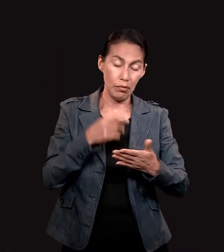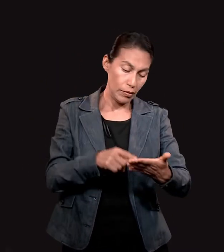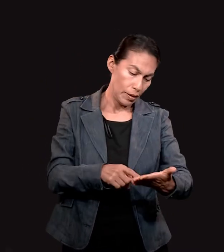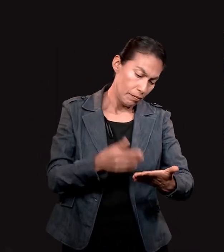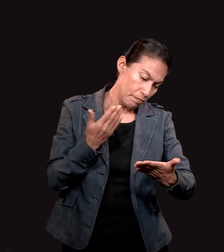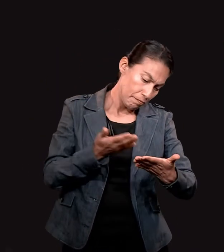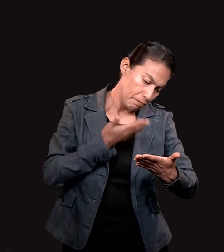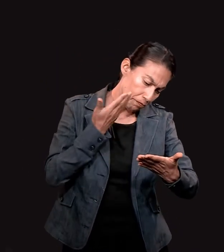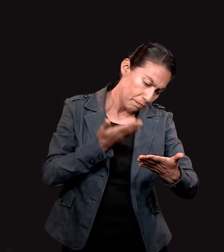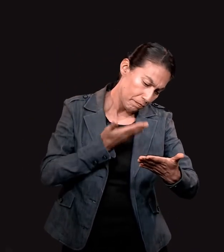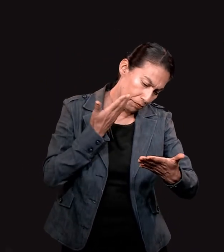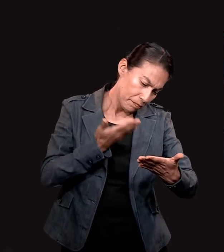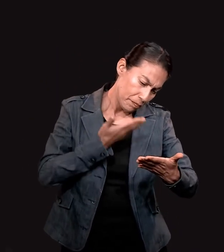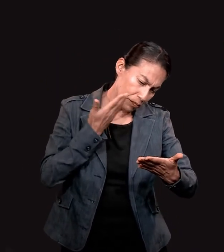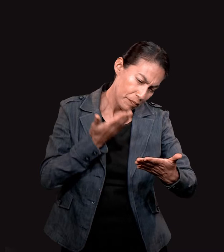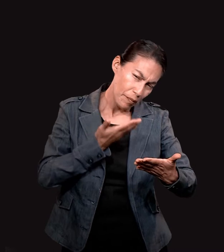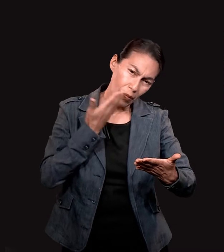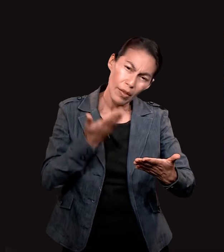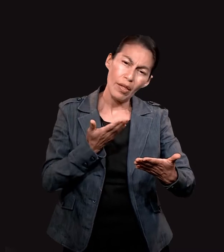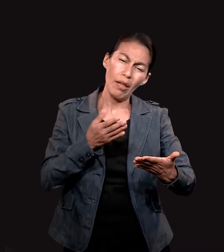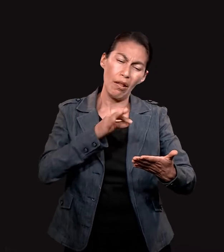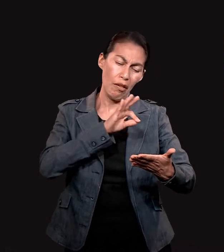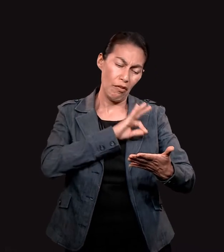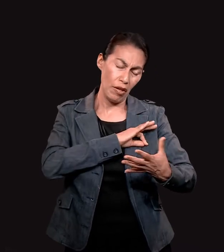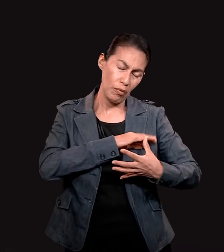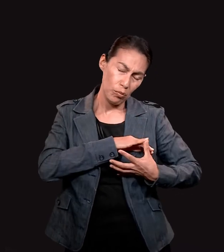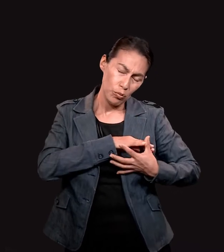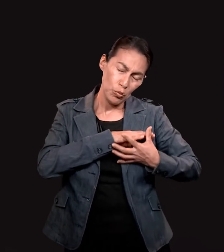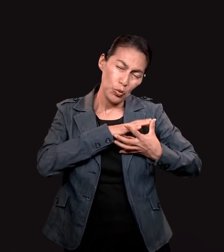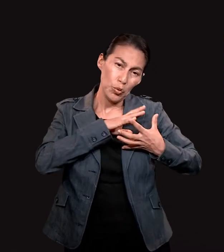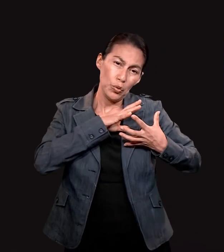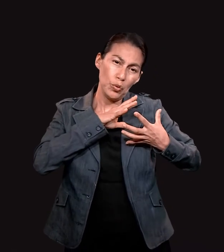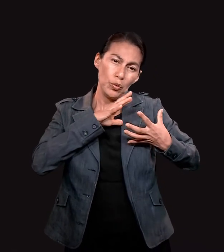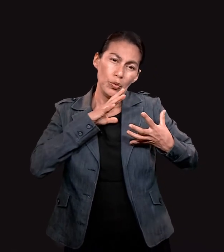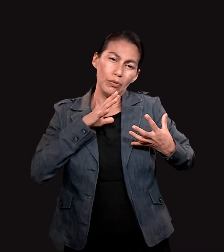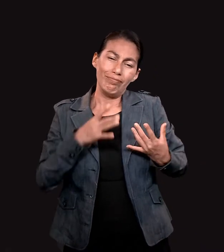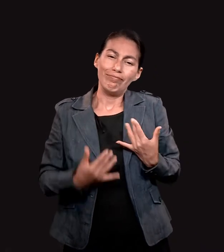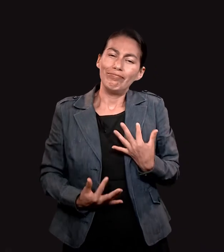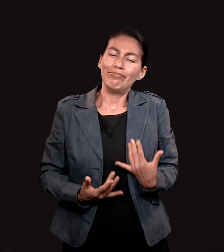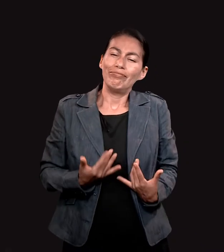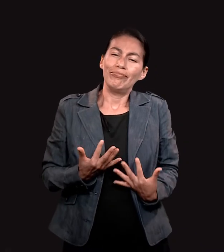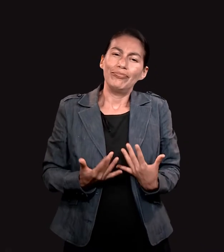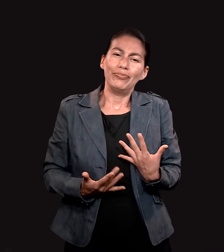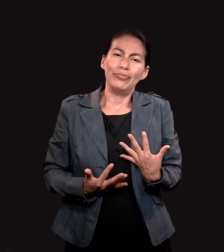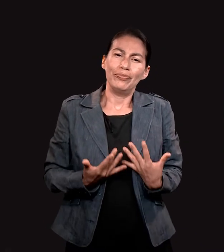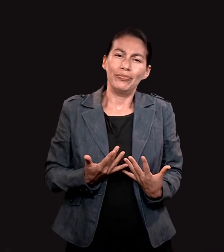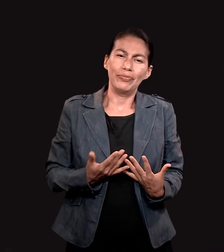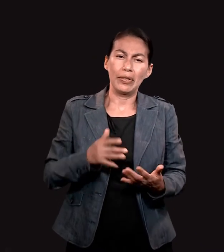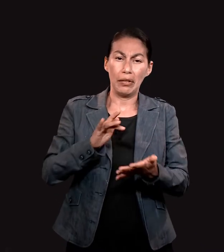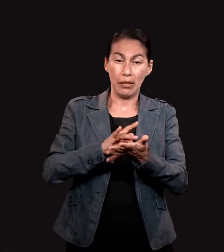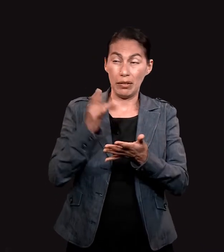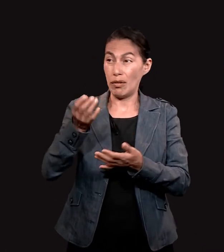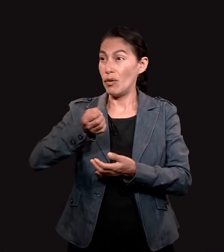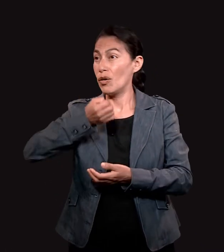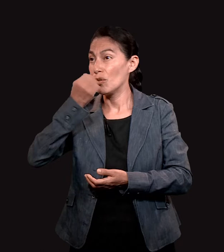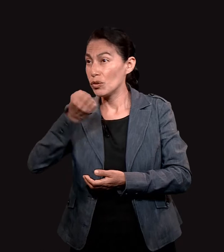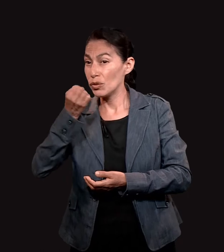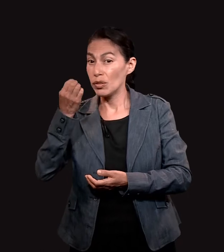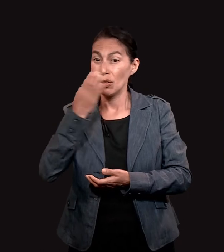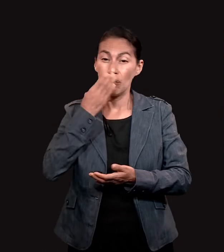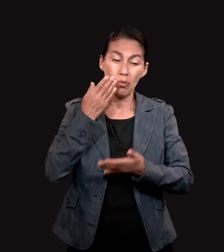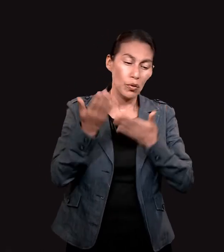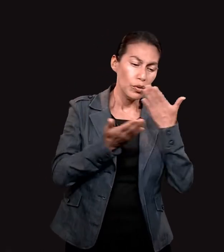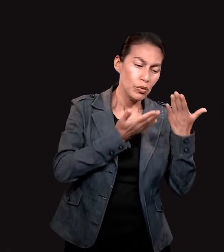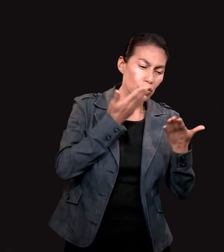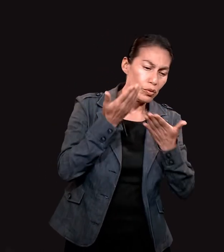a reflexionar en su palabra, de tal manera que nuestra fe se avive. Con la